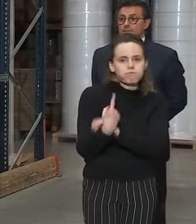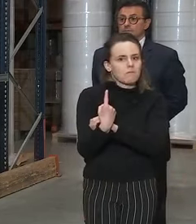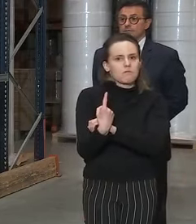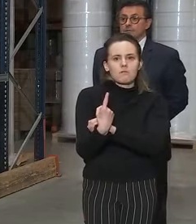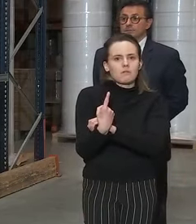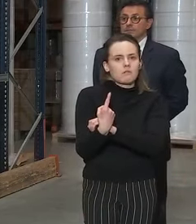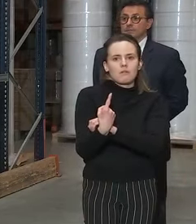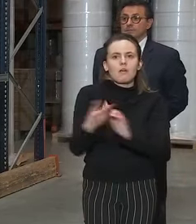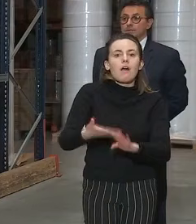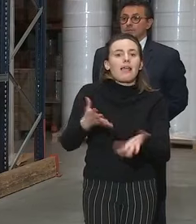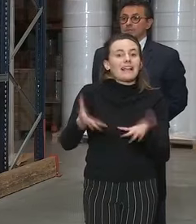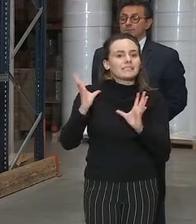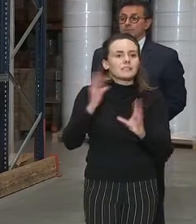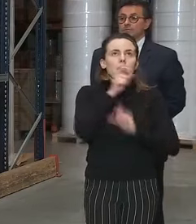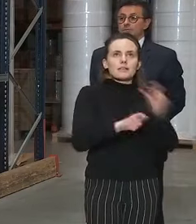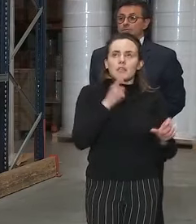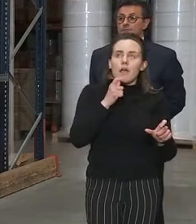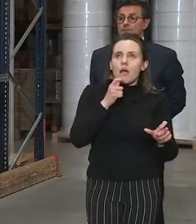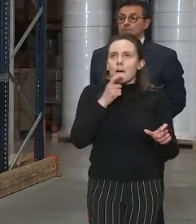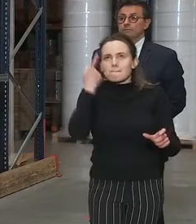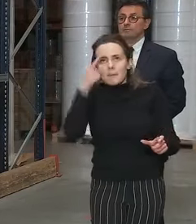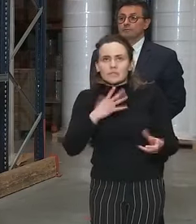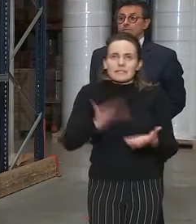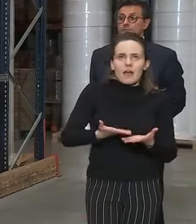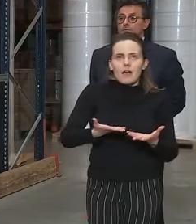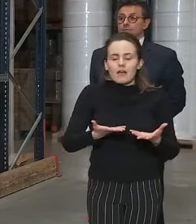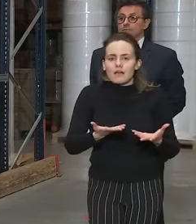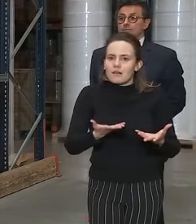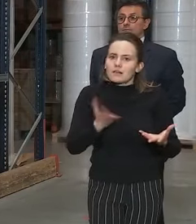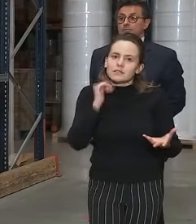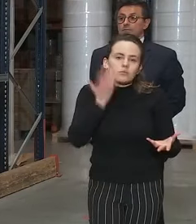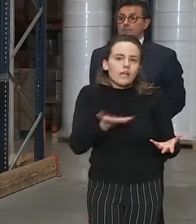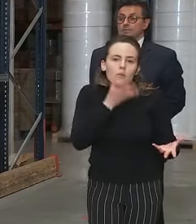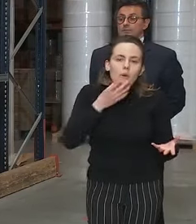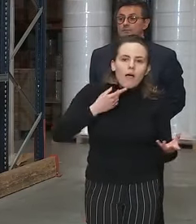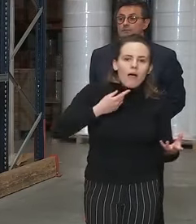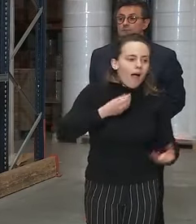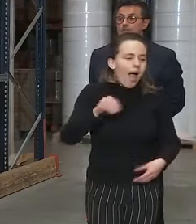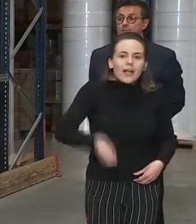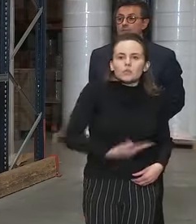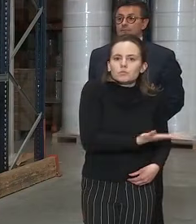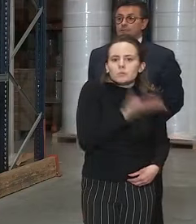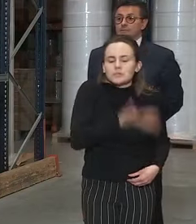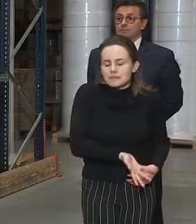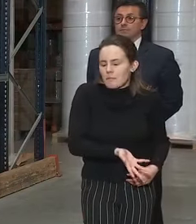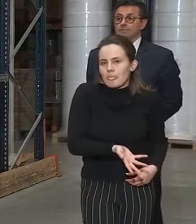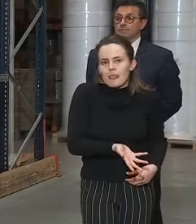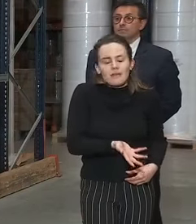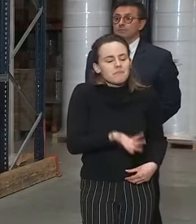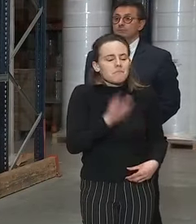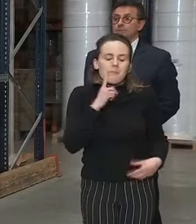pas demander aux gens de l'avoir prévu il y a 10 ans. Donc, j'essaie d'appliquer aux autres ce que je m'applique à moi-même. Mais le temps, en tout cas, n'est pas